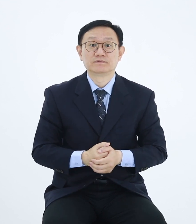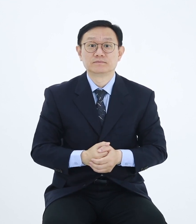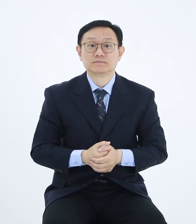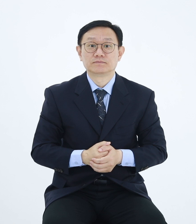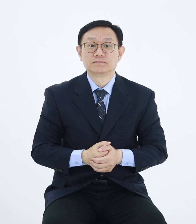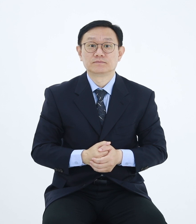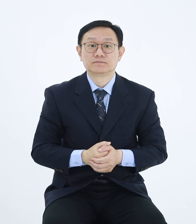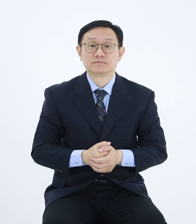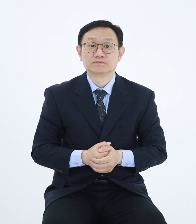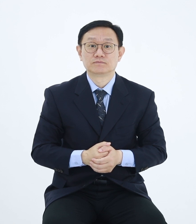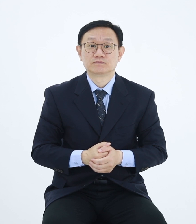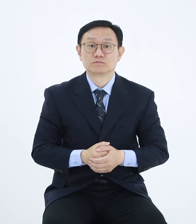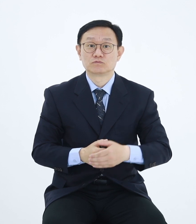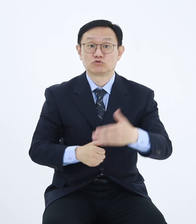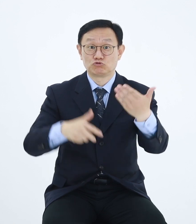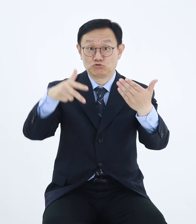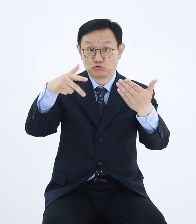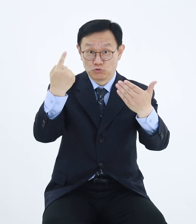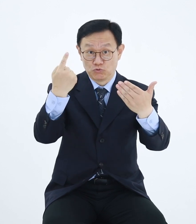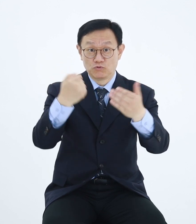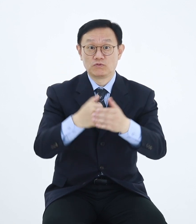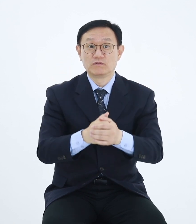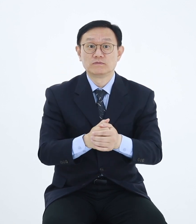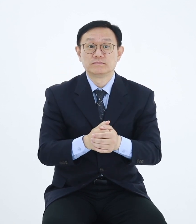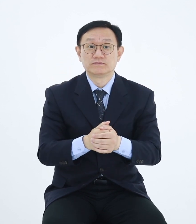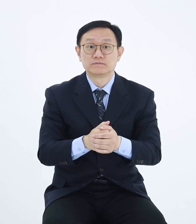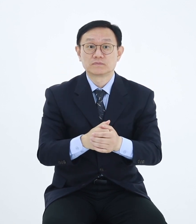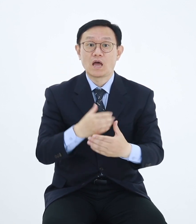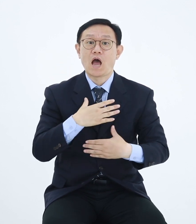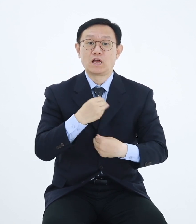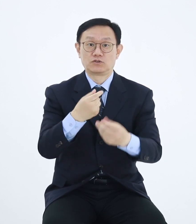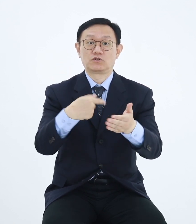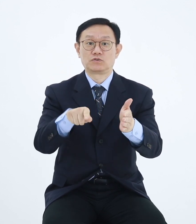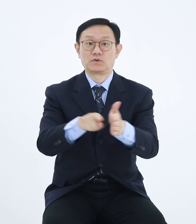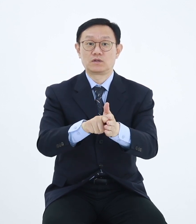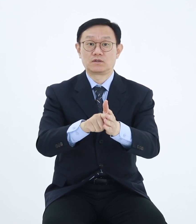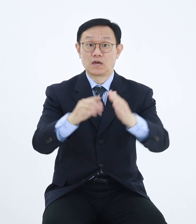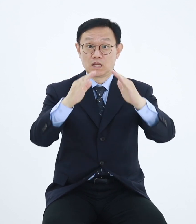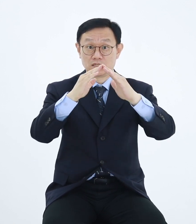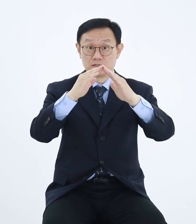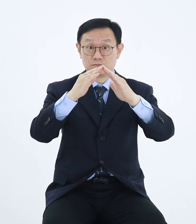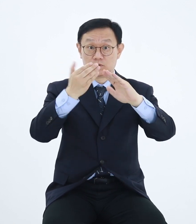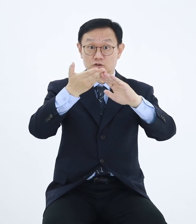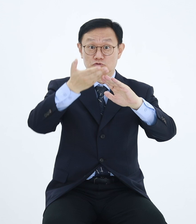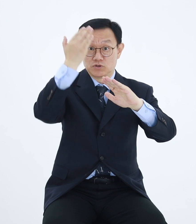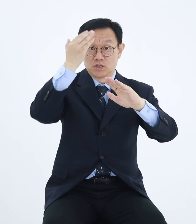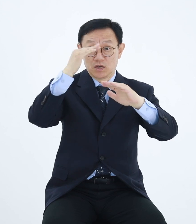관련 조항 제 9조 안전을 위해 지붕 있는 길이 필요해요